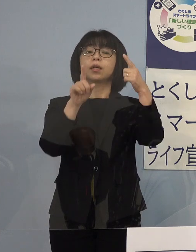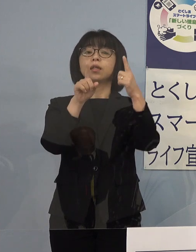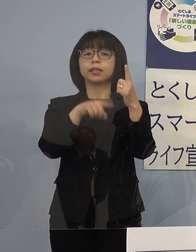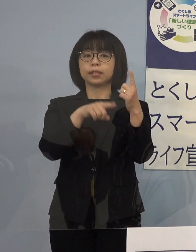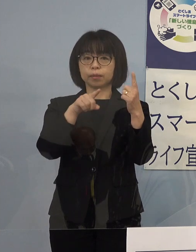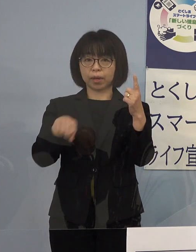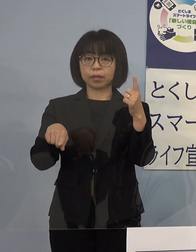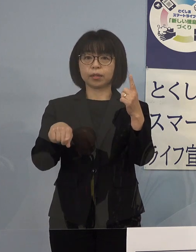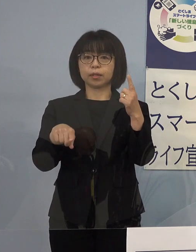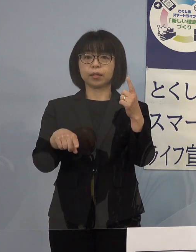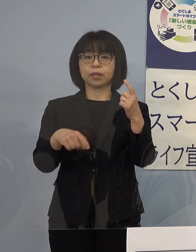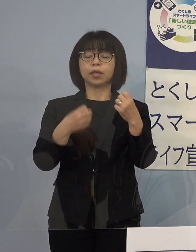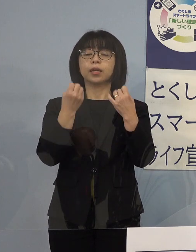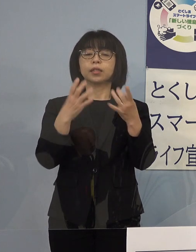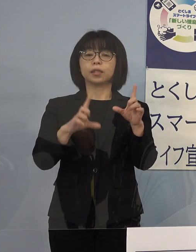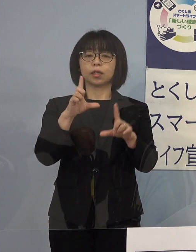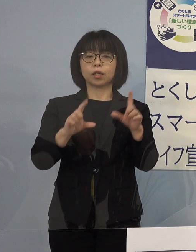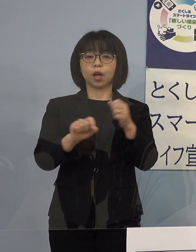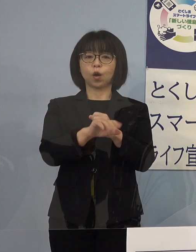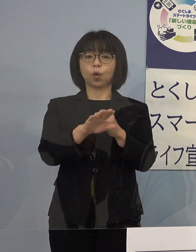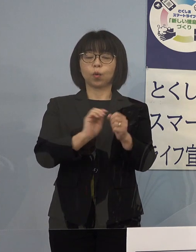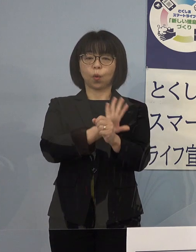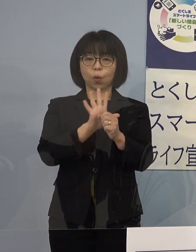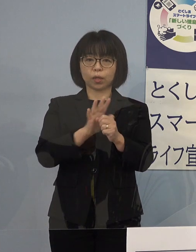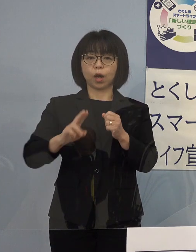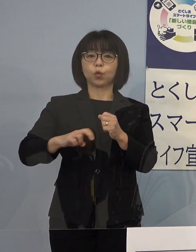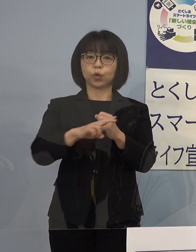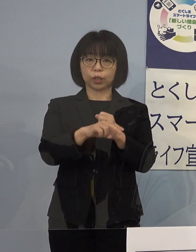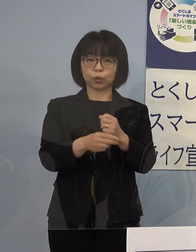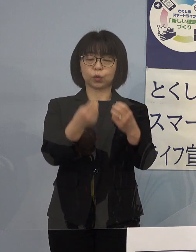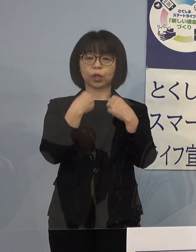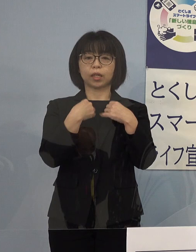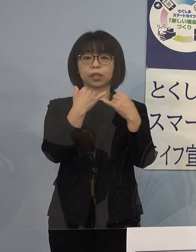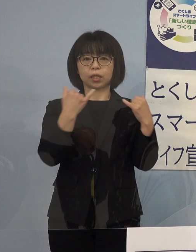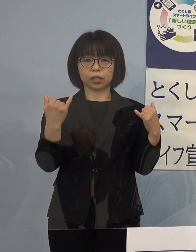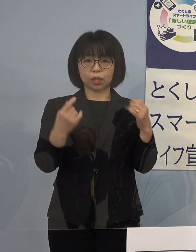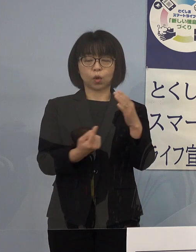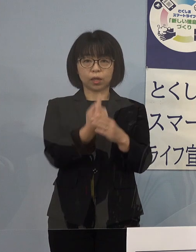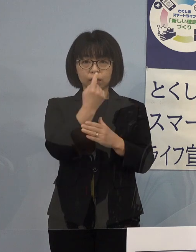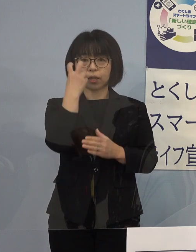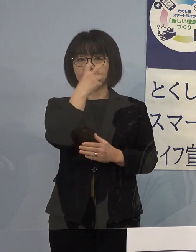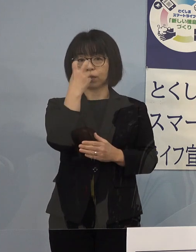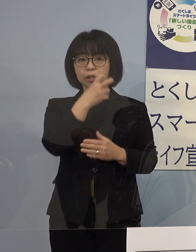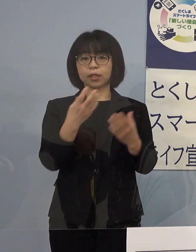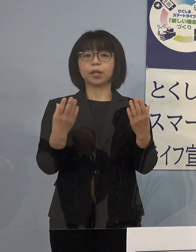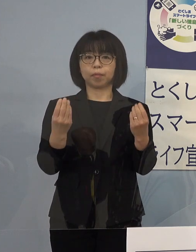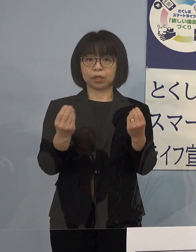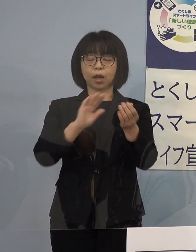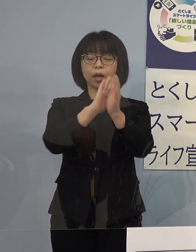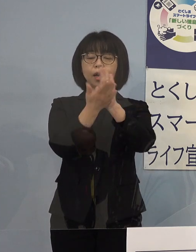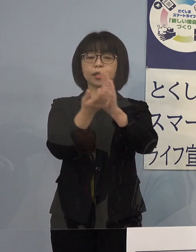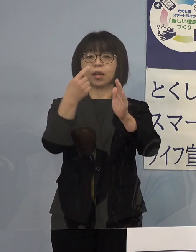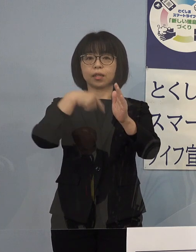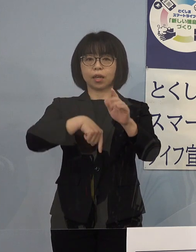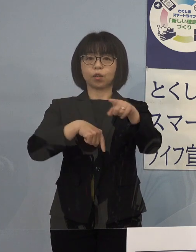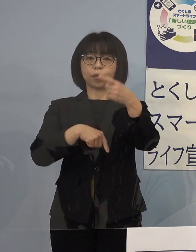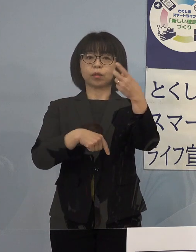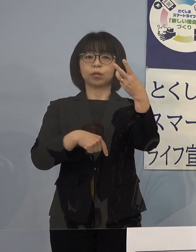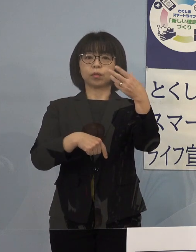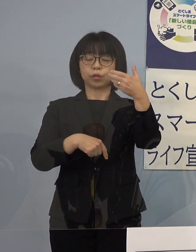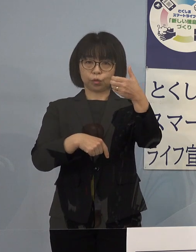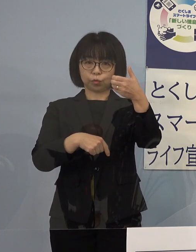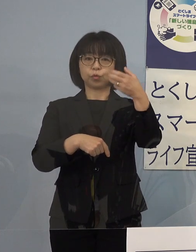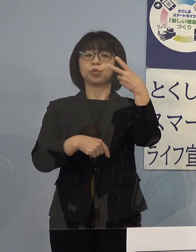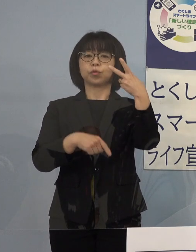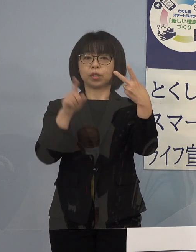の新型コロナウイルス感染者発生が確認をされたところであります。県内では192例目